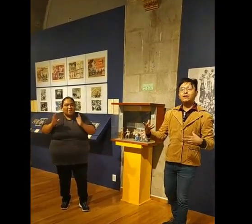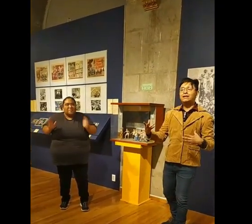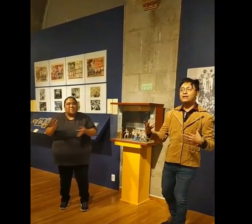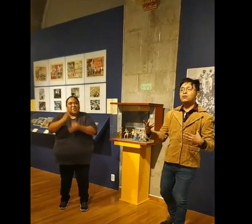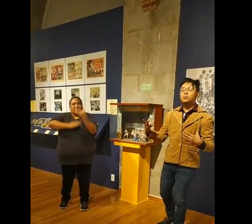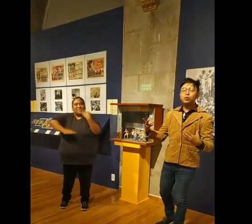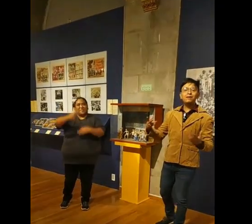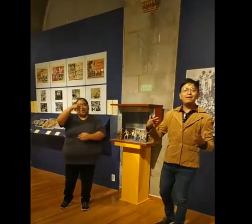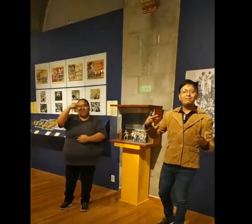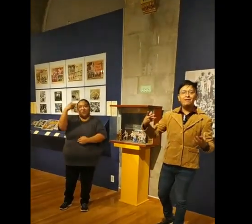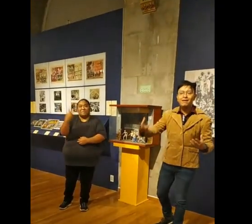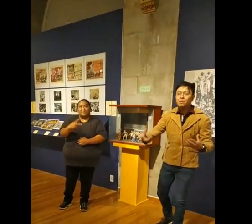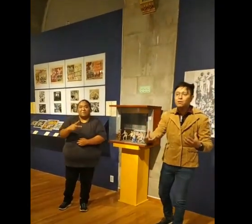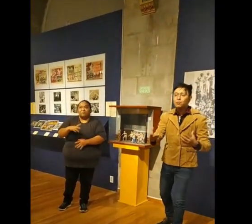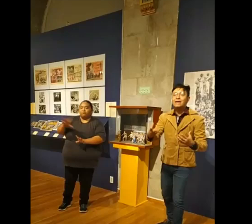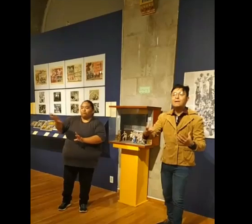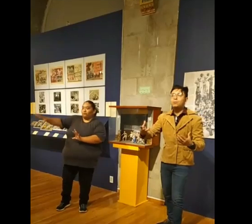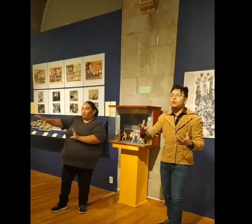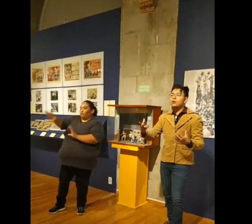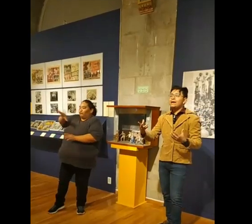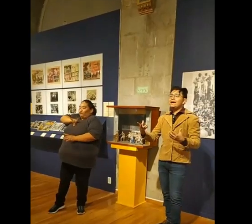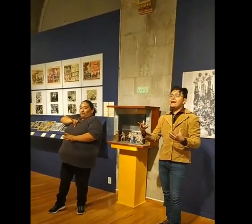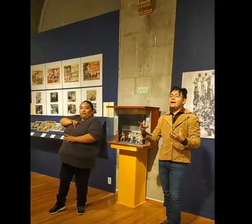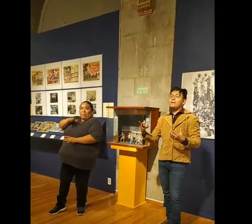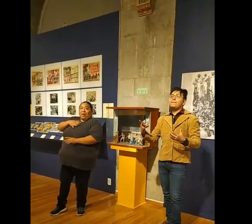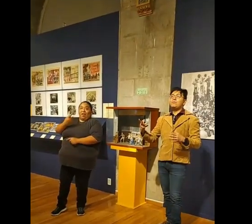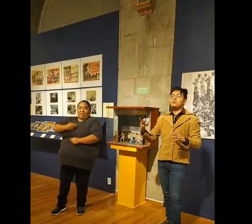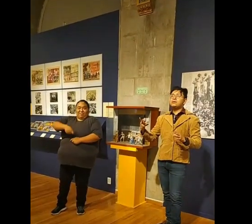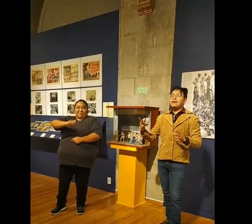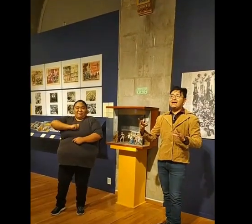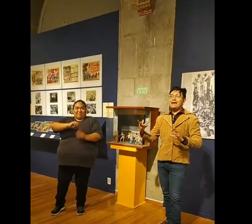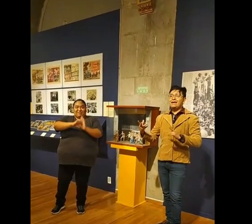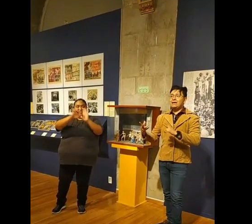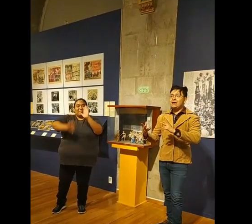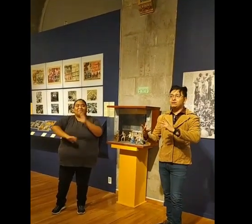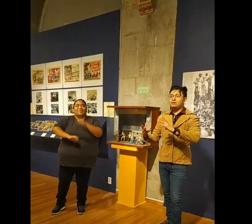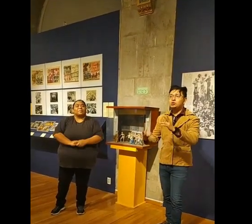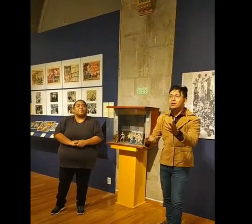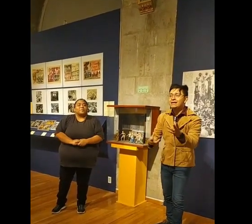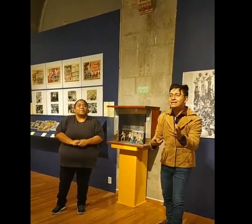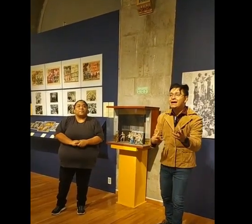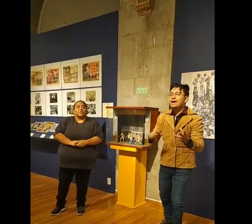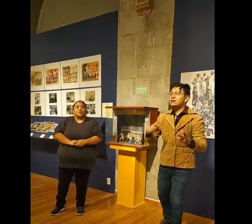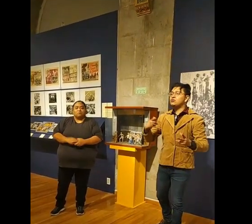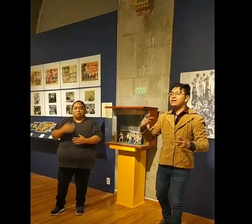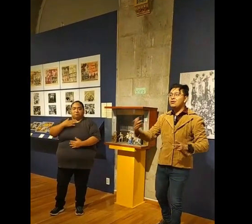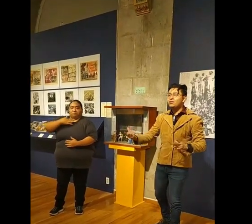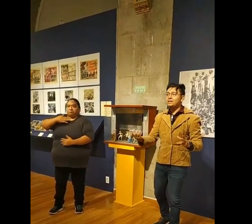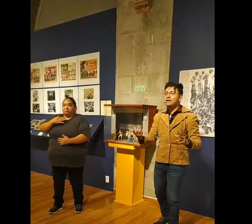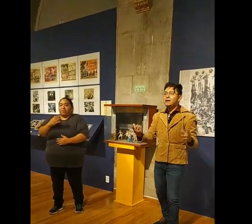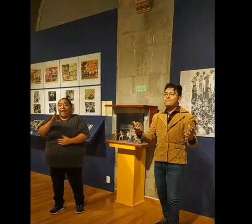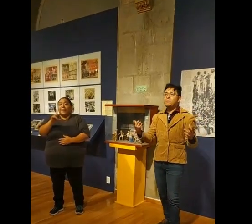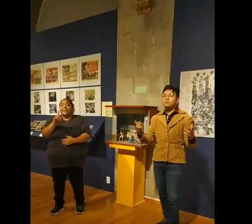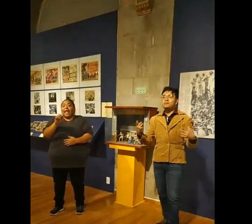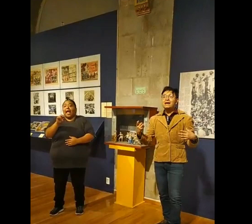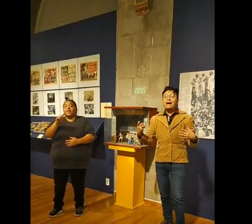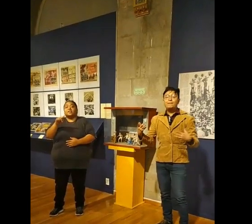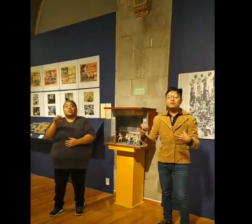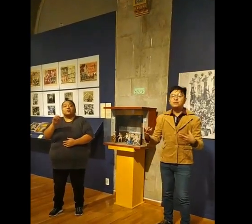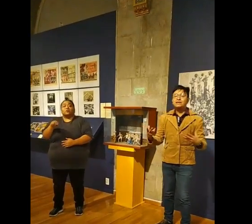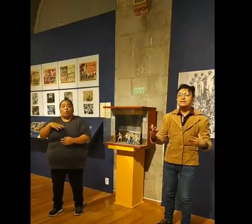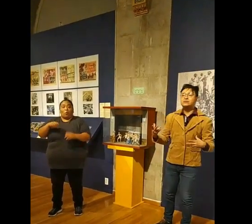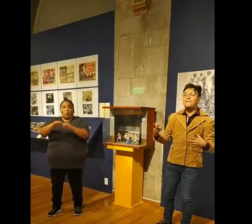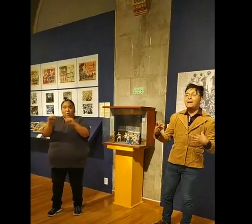a poder tener un poco de identidad. Por ejemplo, vemos en los danzones, en estos salones, vemos